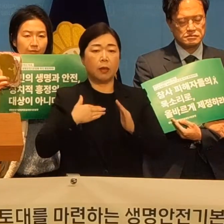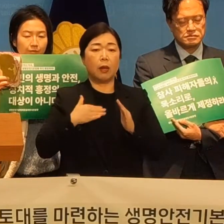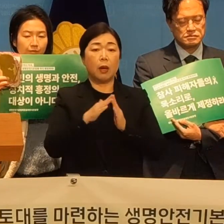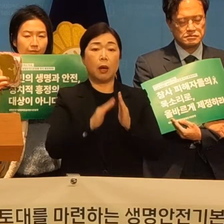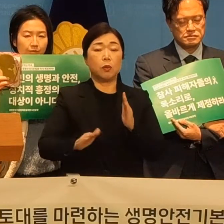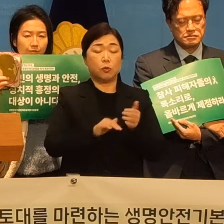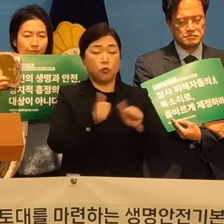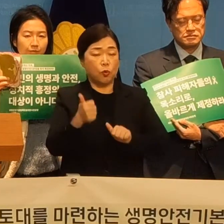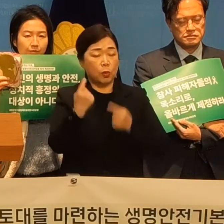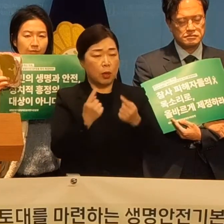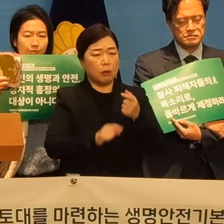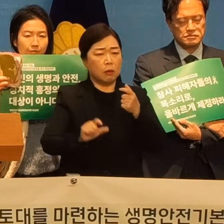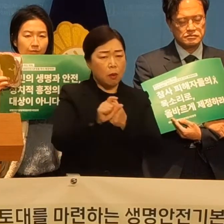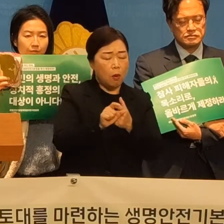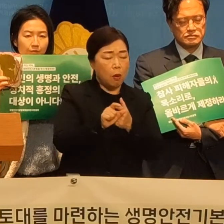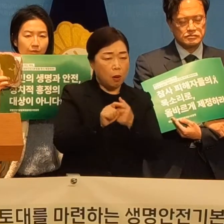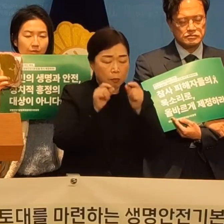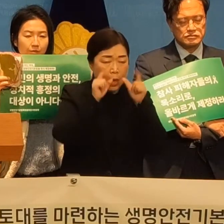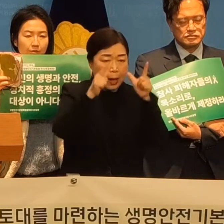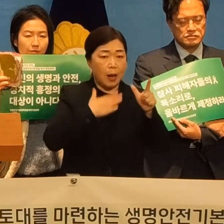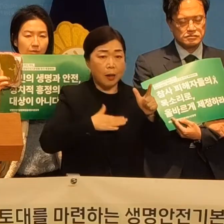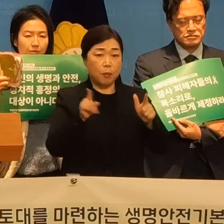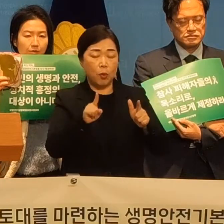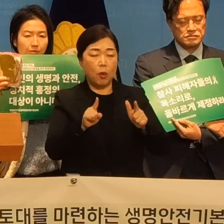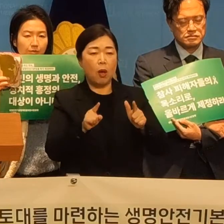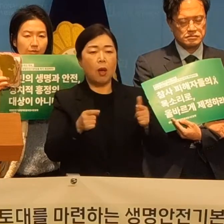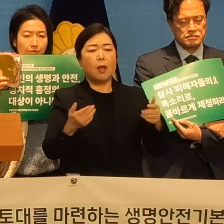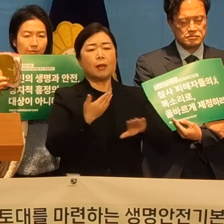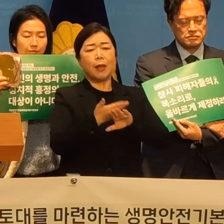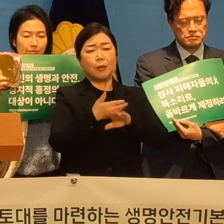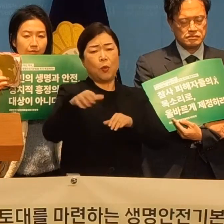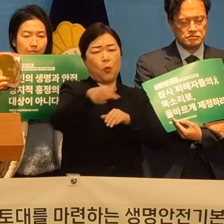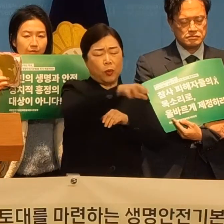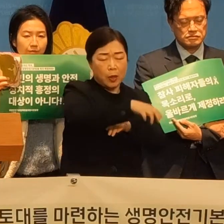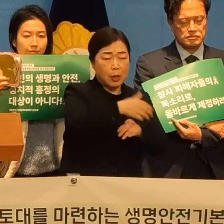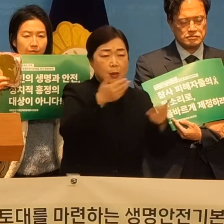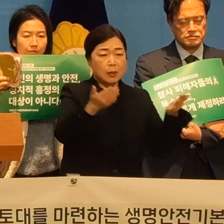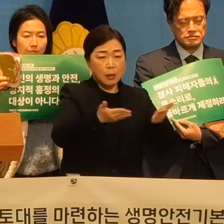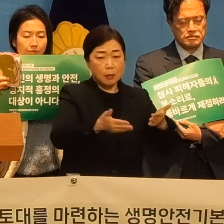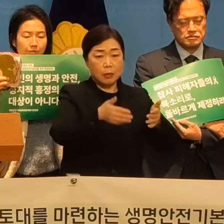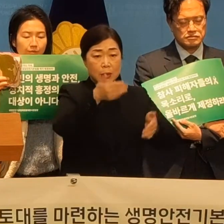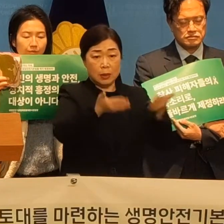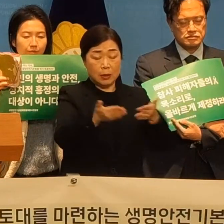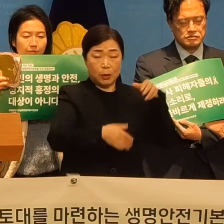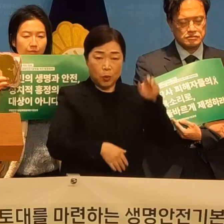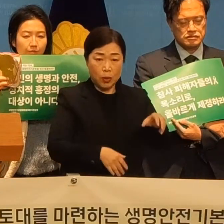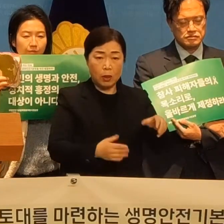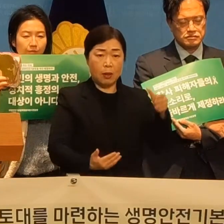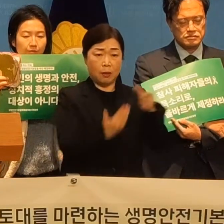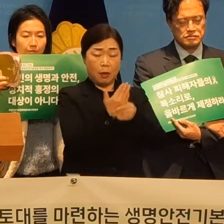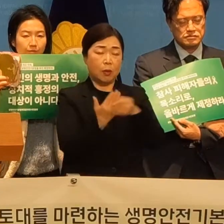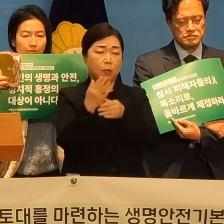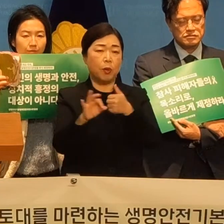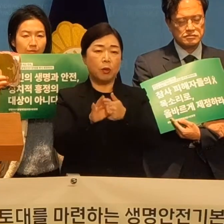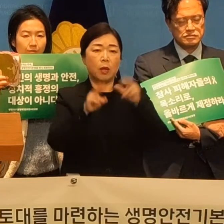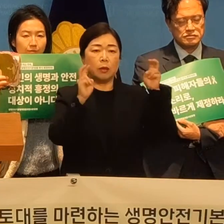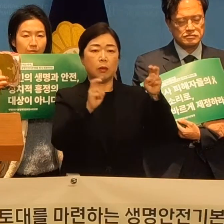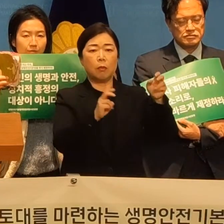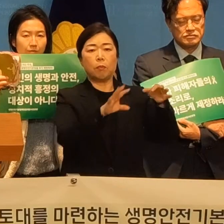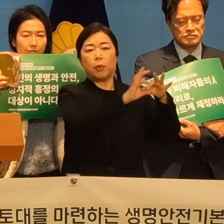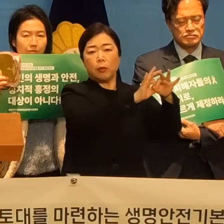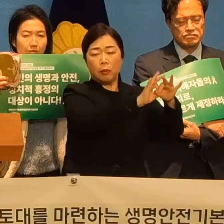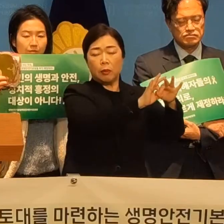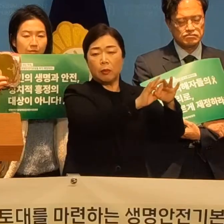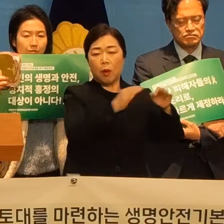것은 수많은 산업 현장에서 안전과 생명은 기업의 이익보다 뒷전이란 사실과 사고가 발생하면 인정과